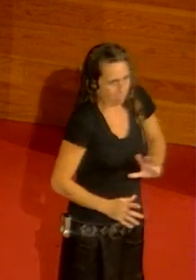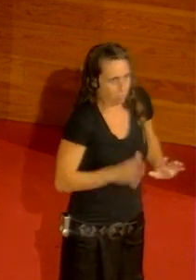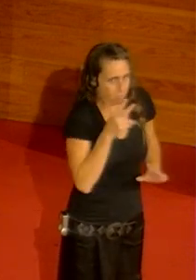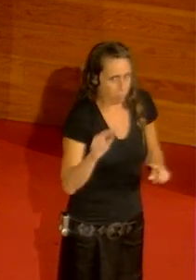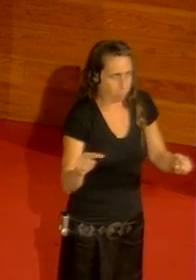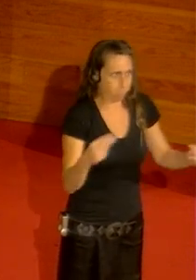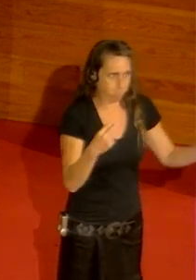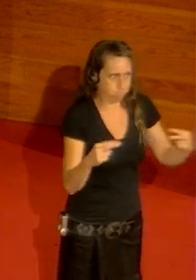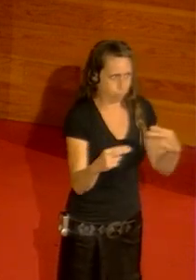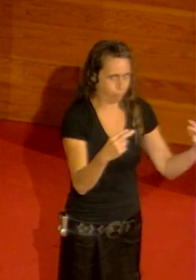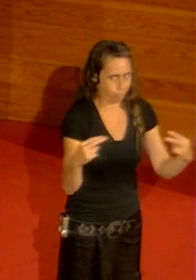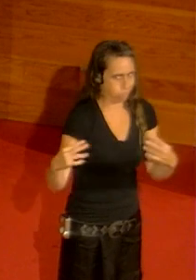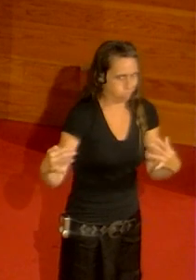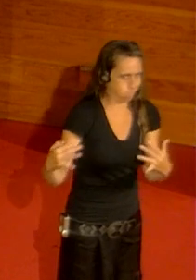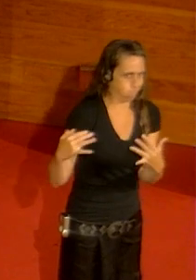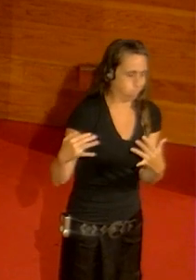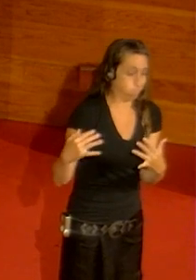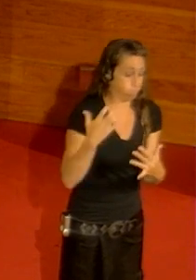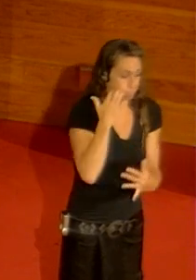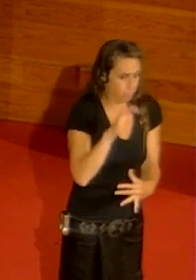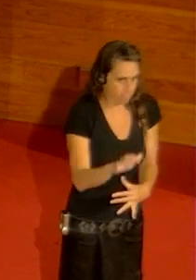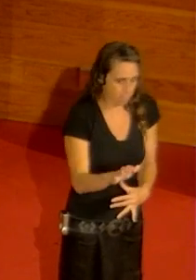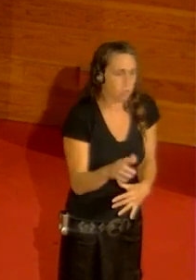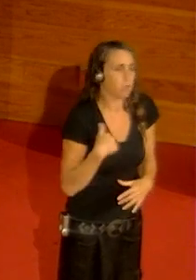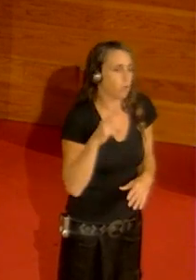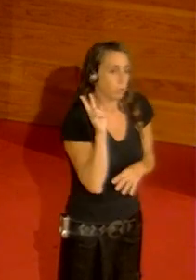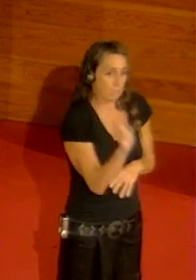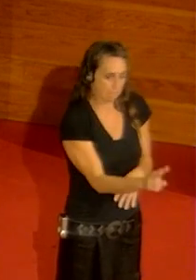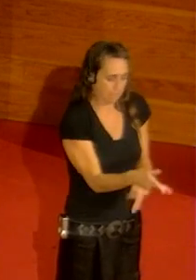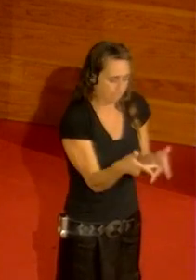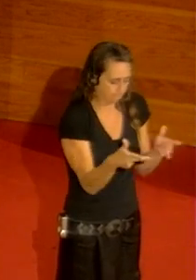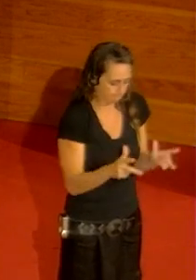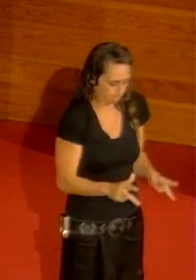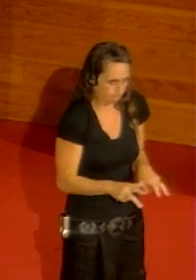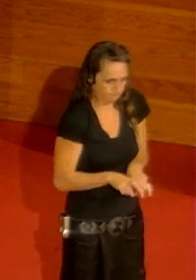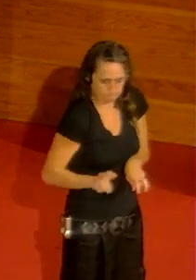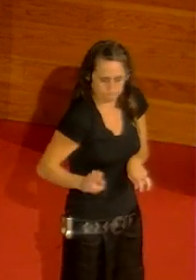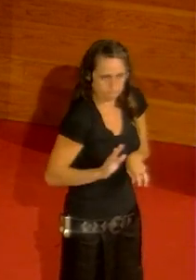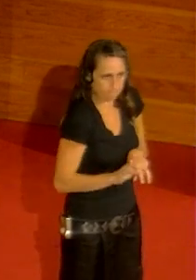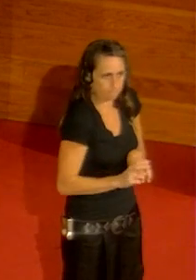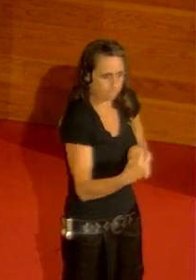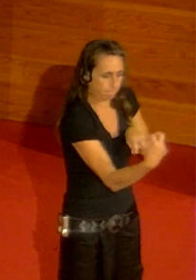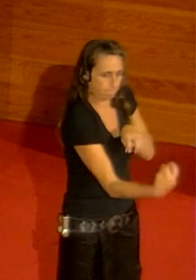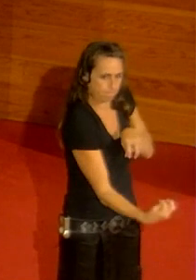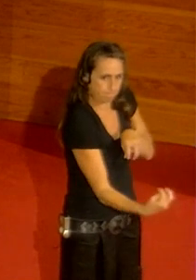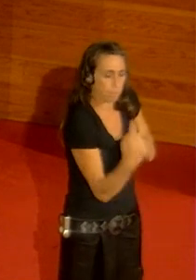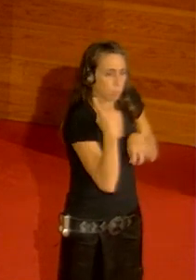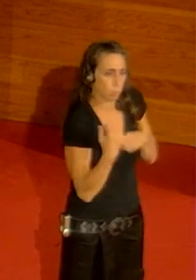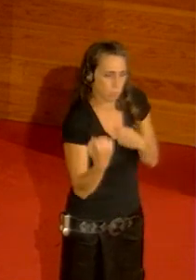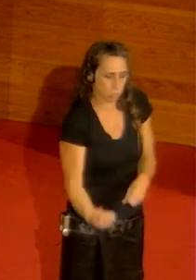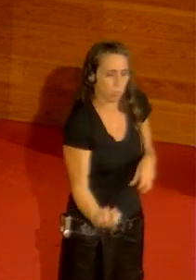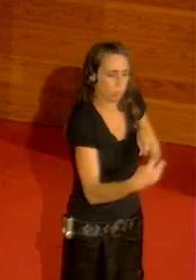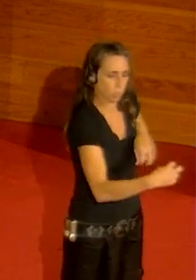observada pues es raro me ha pasado de sentarme en el tranvía tener un ultrar todo eso enfrente y al sentarme yo sentarse e